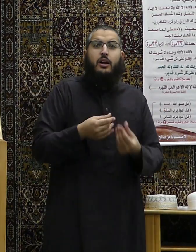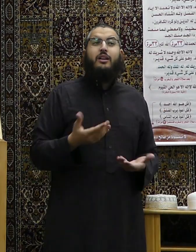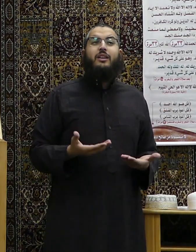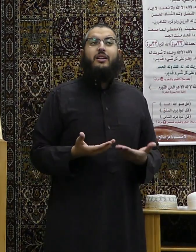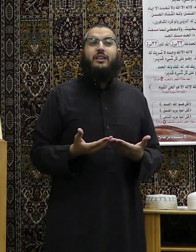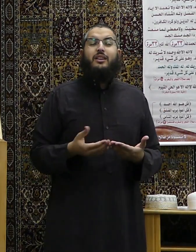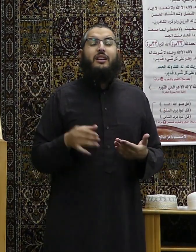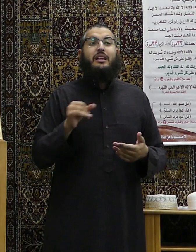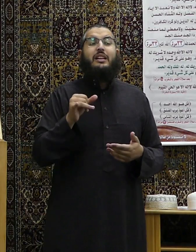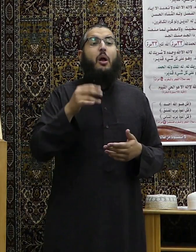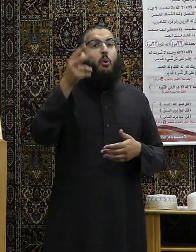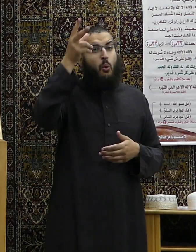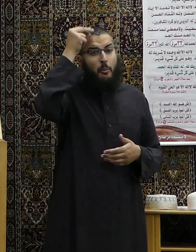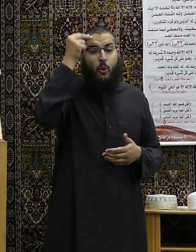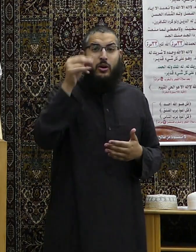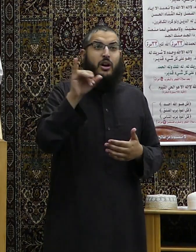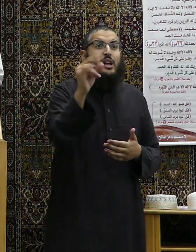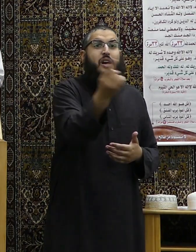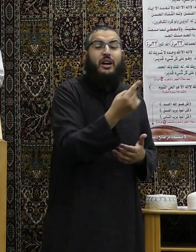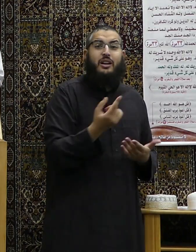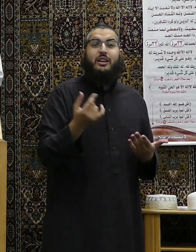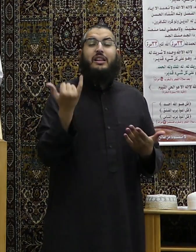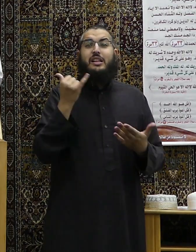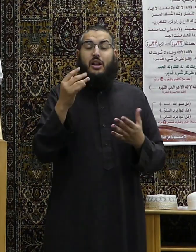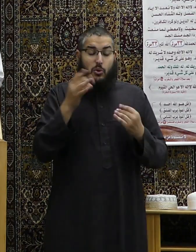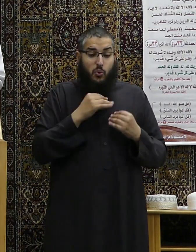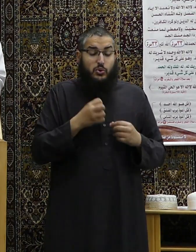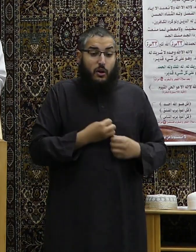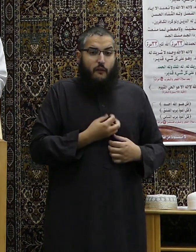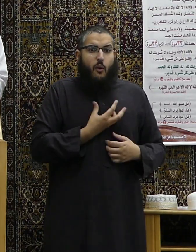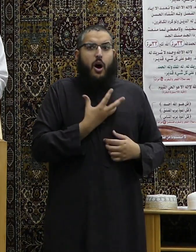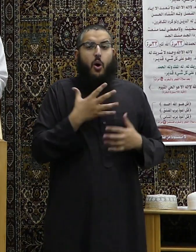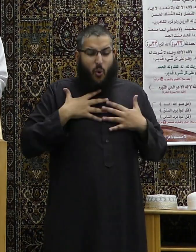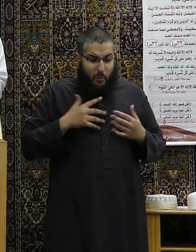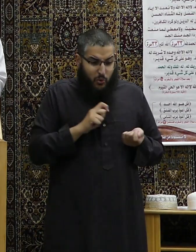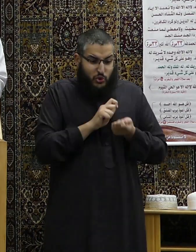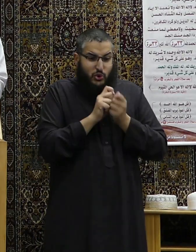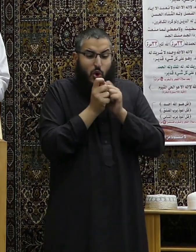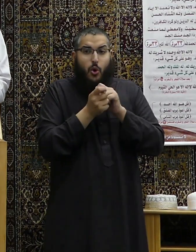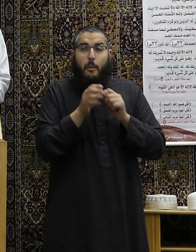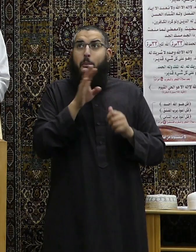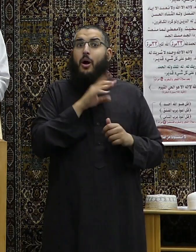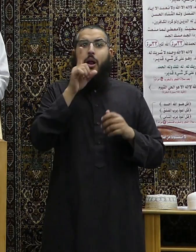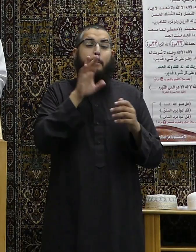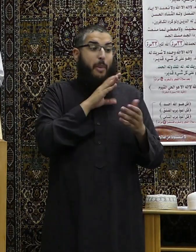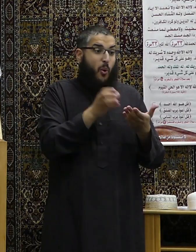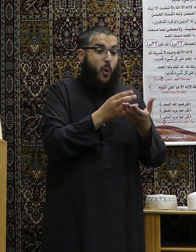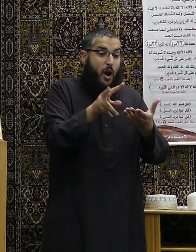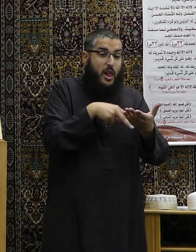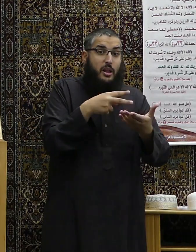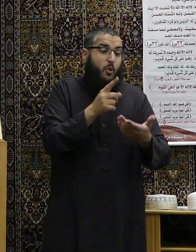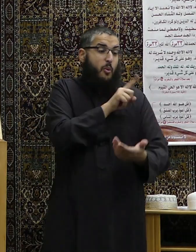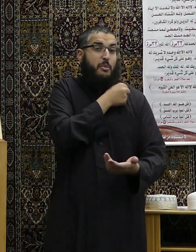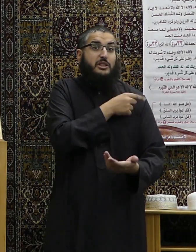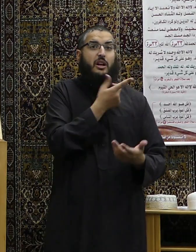Combien d'entre nous l'ont compris? Combien d'entre nous ont été impactés par le Coran au point où leur comportement envers Allah a changé? Au point où les péchés